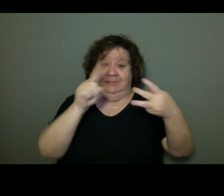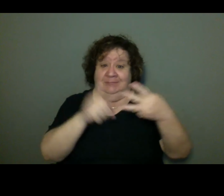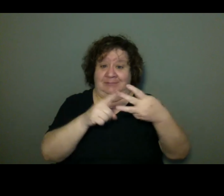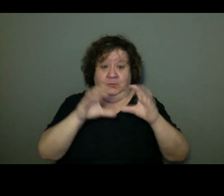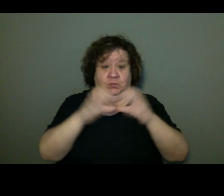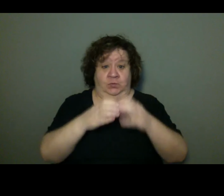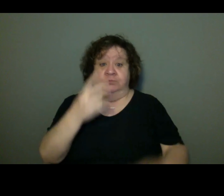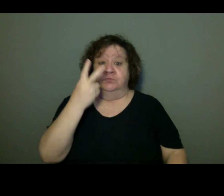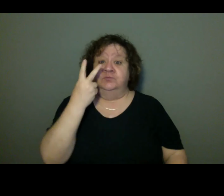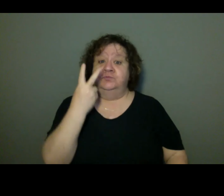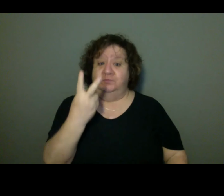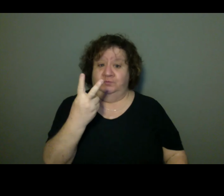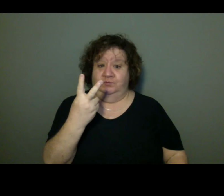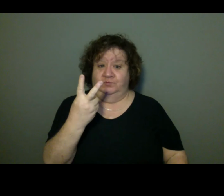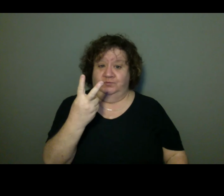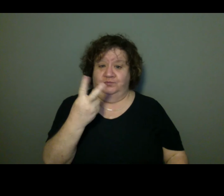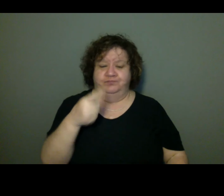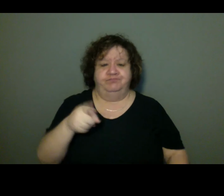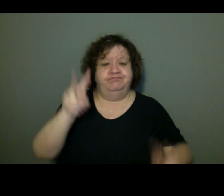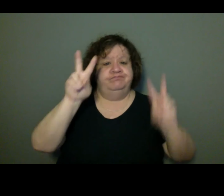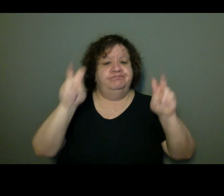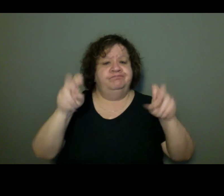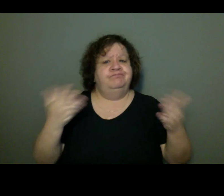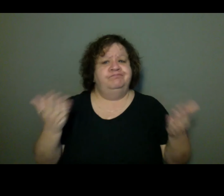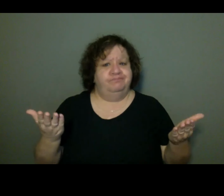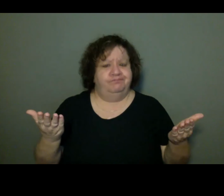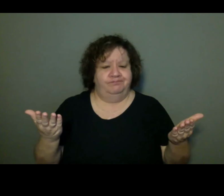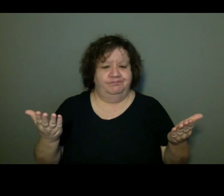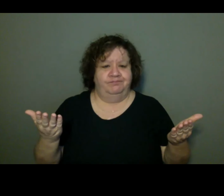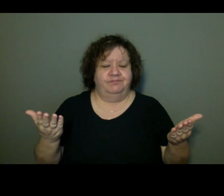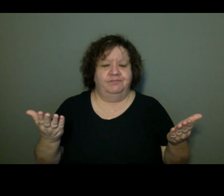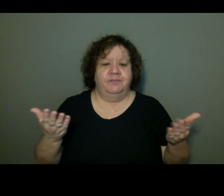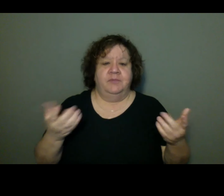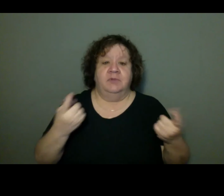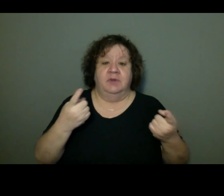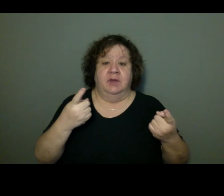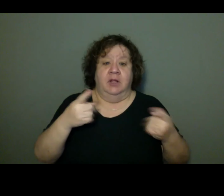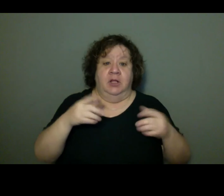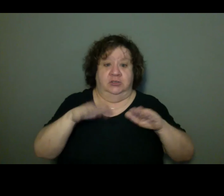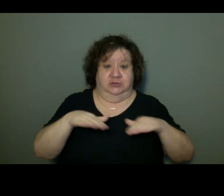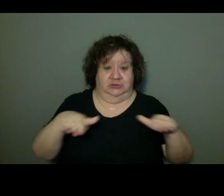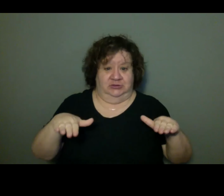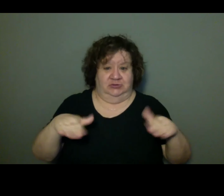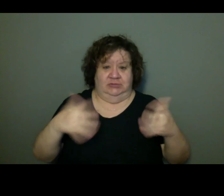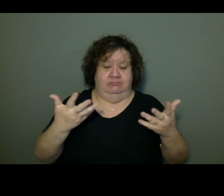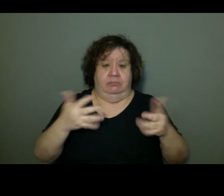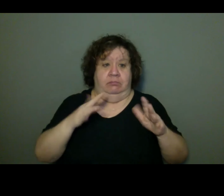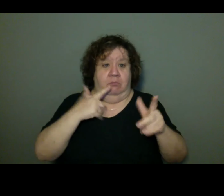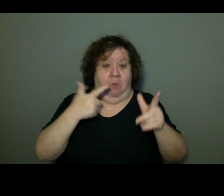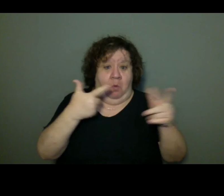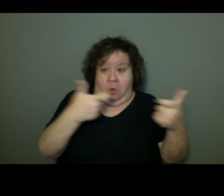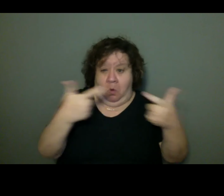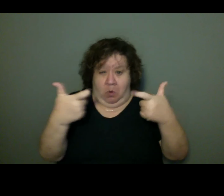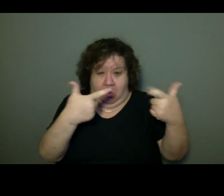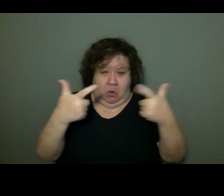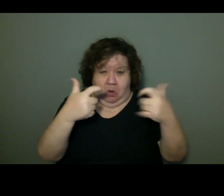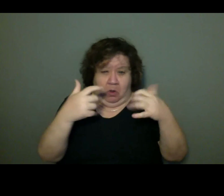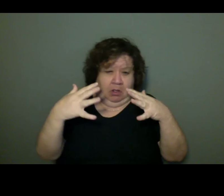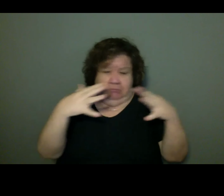en las necesidades y los derechos de los niños. Cómo protegerlos cuando estos niños se ven separados de sus